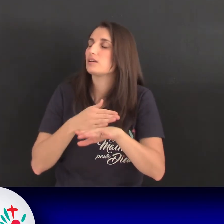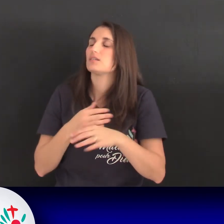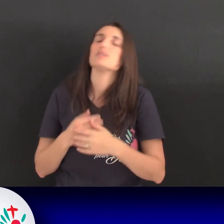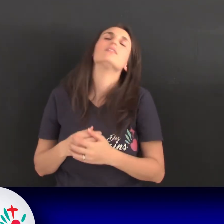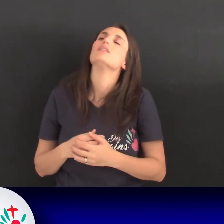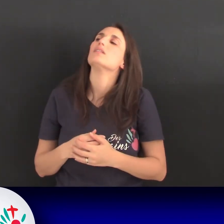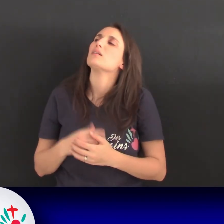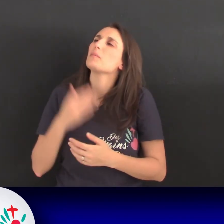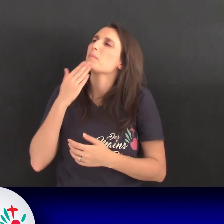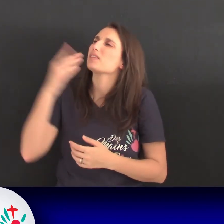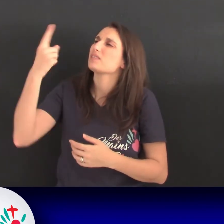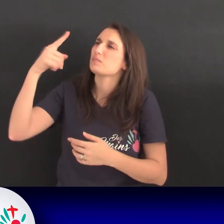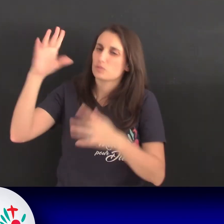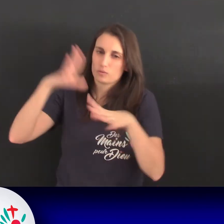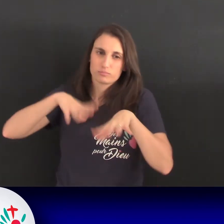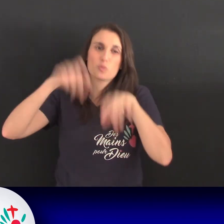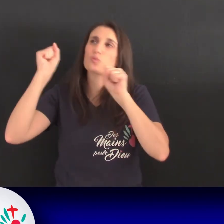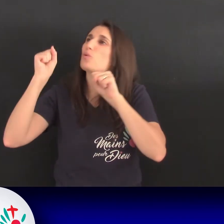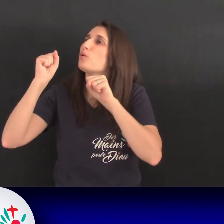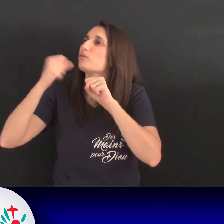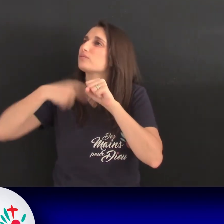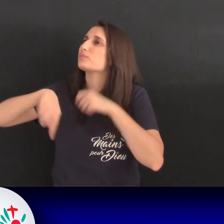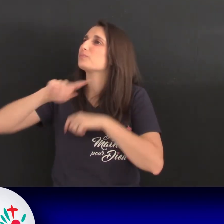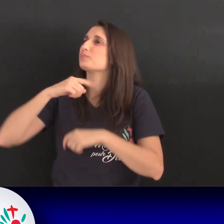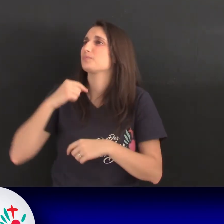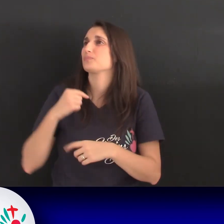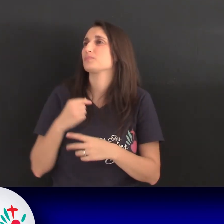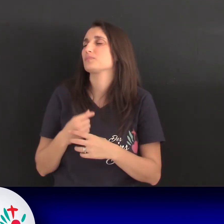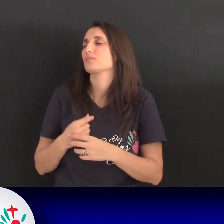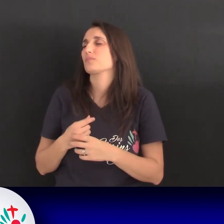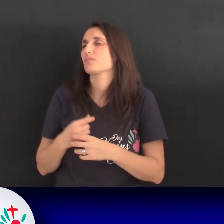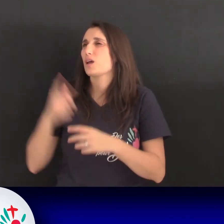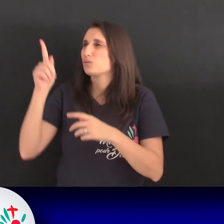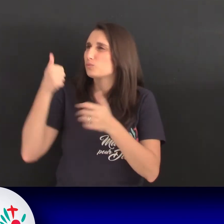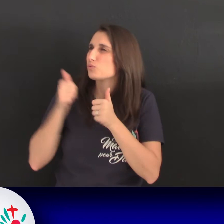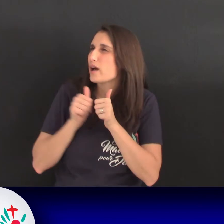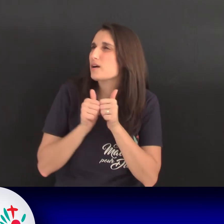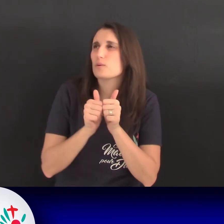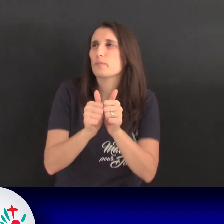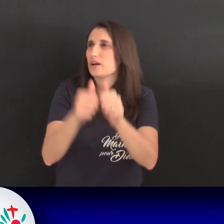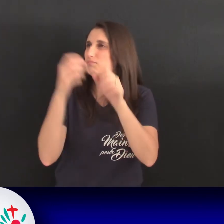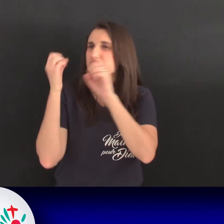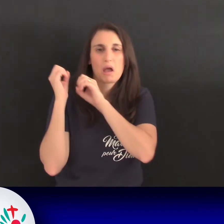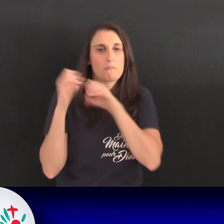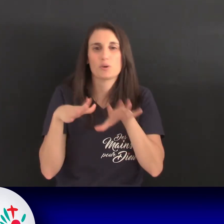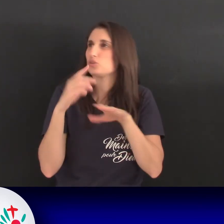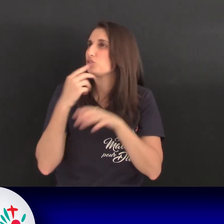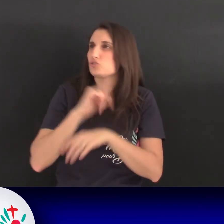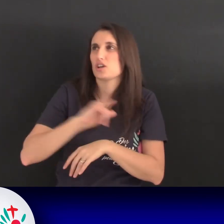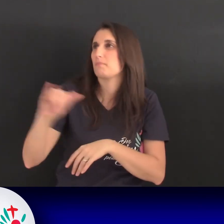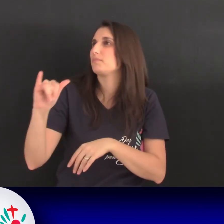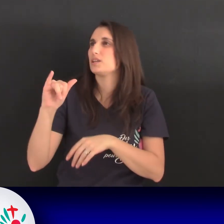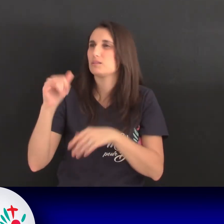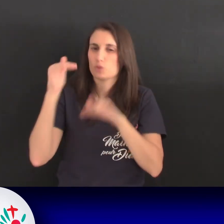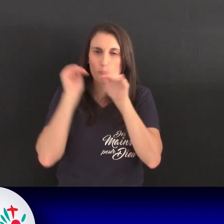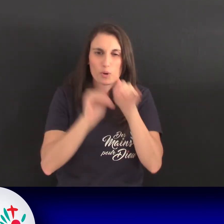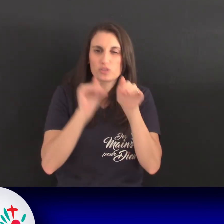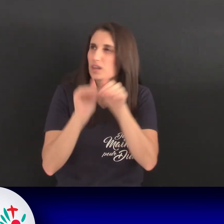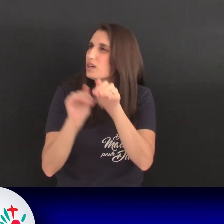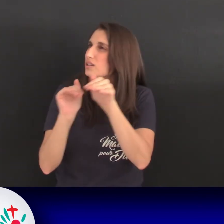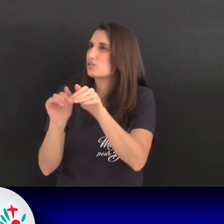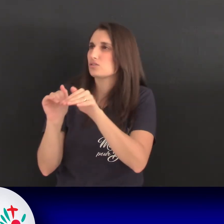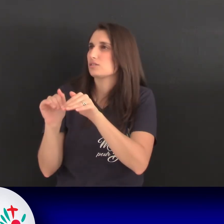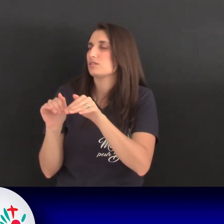tu nous accompagnes chaque jour de notre vie, comme tu ne nous abandonnes jamais, comme tu nous protèges. Merci,